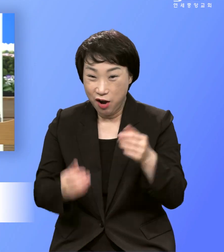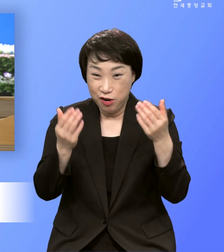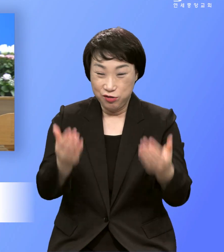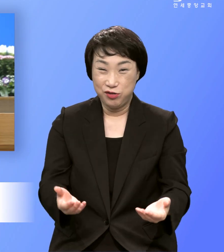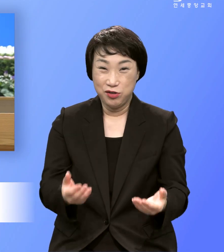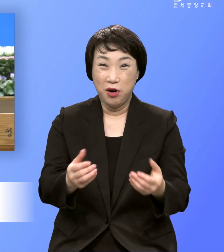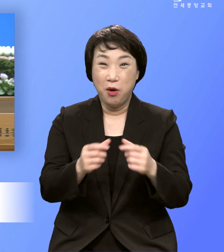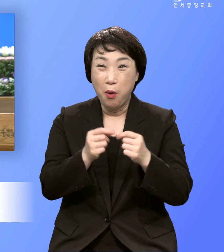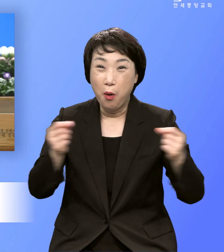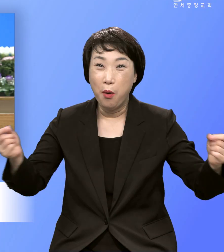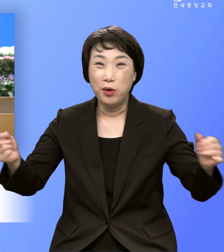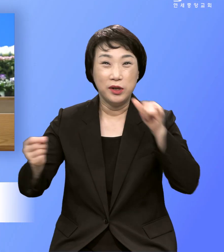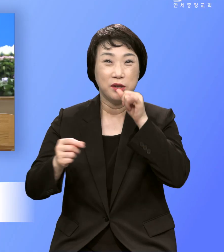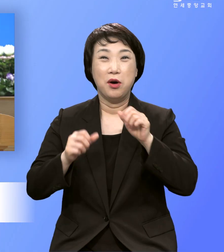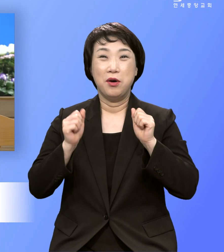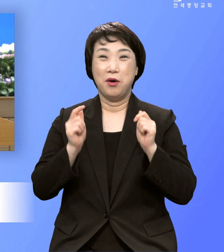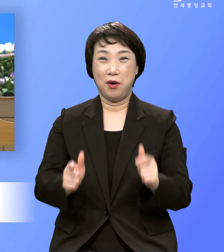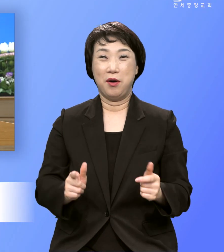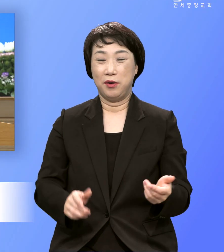수 있어.